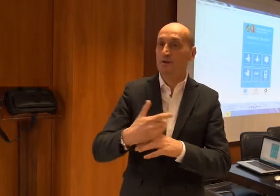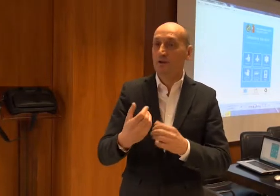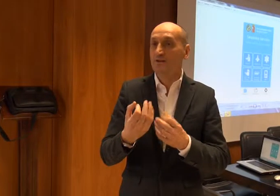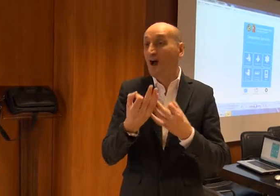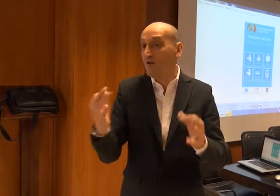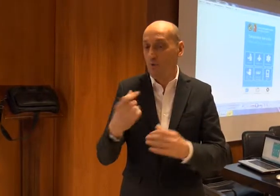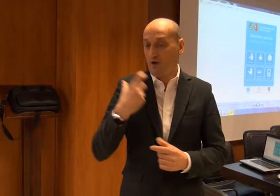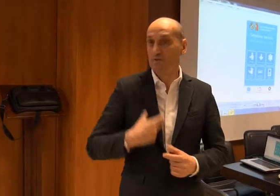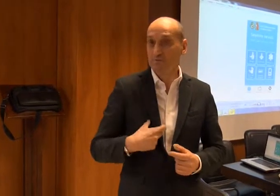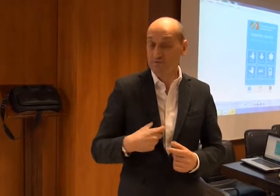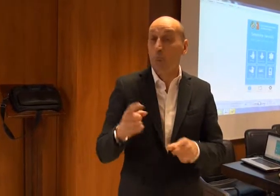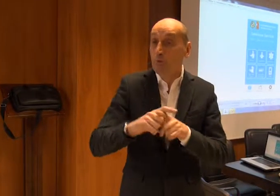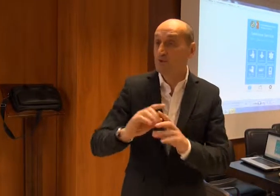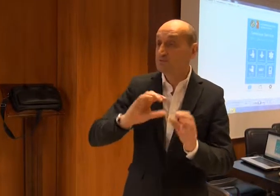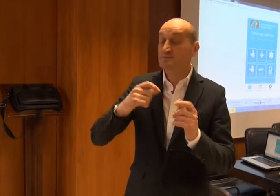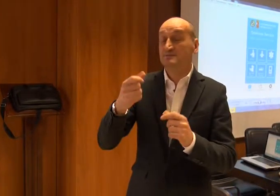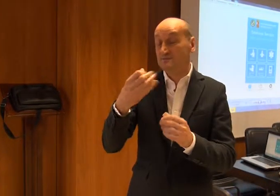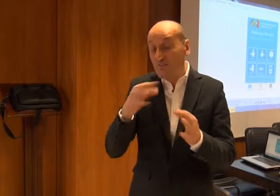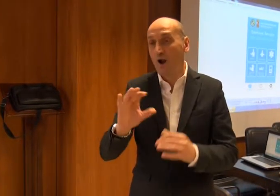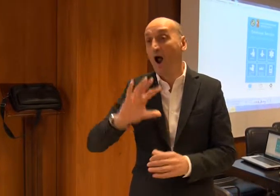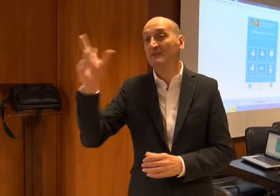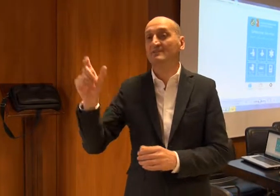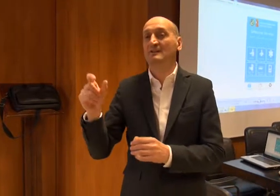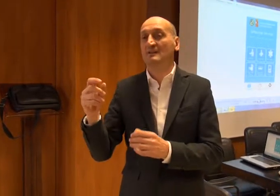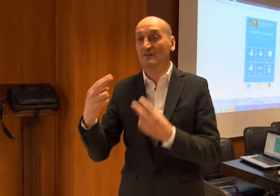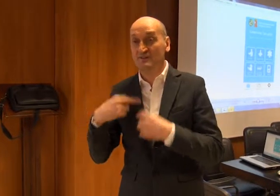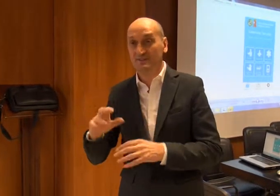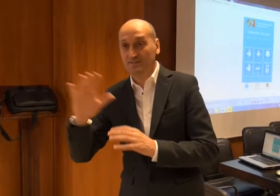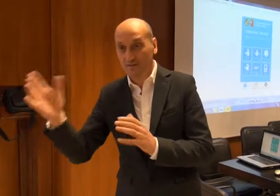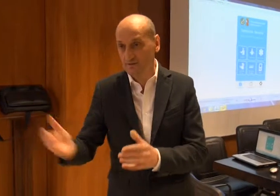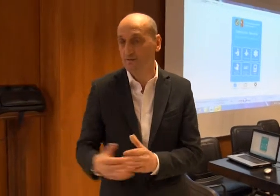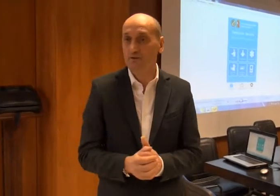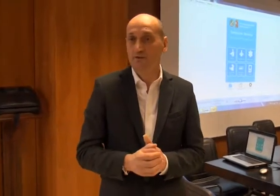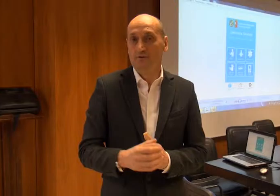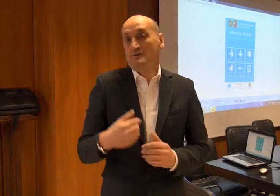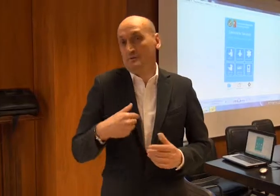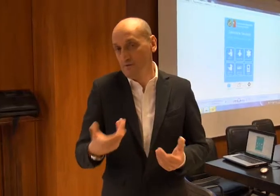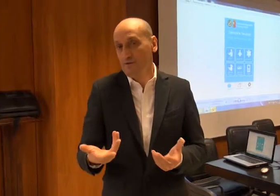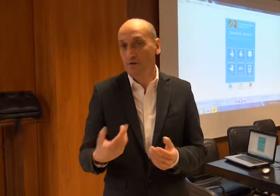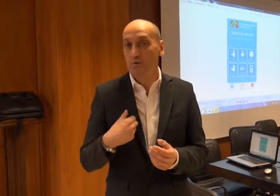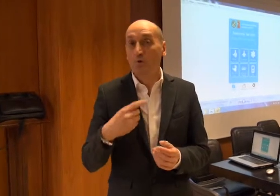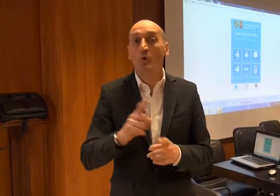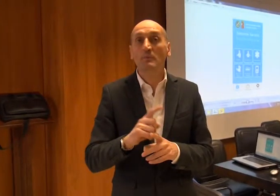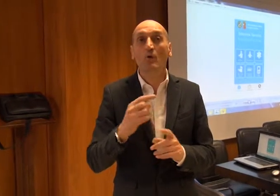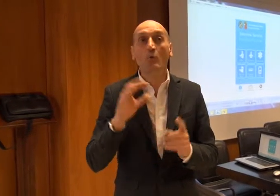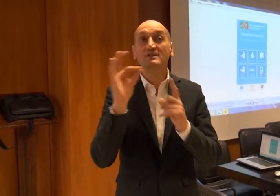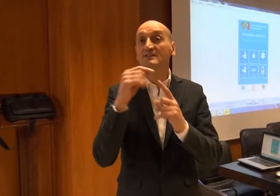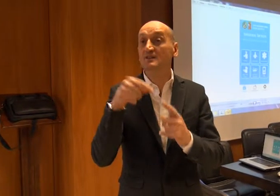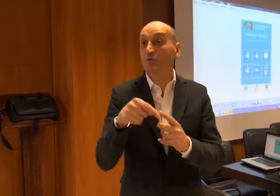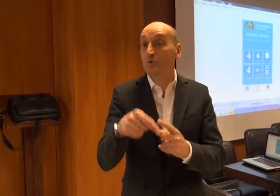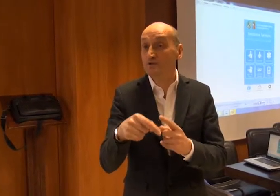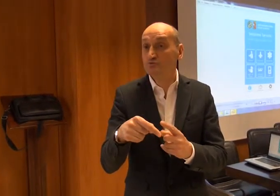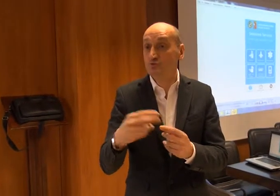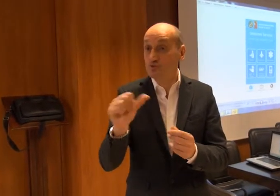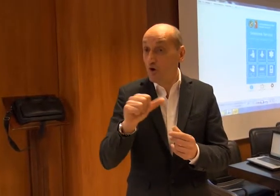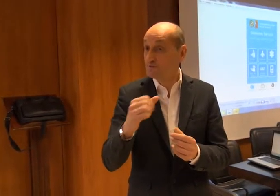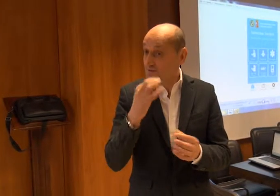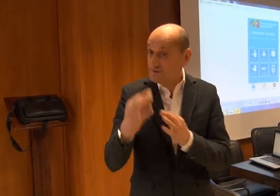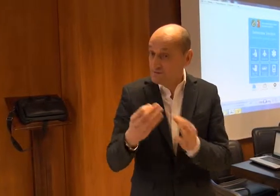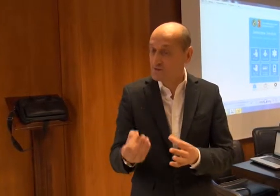che non può telefonare ovviamente attraverso questa applicazione può essere autonoma e mettersi in una situazione di sicurezza o salvare